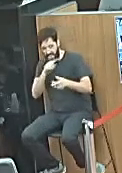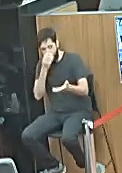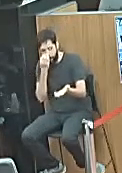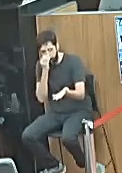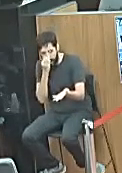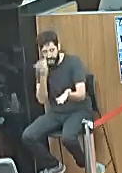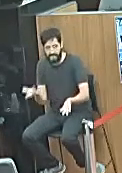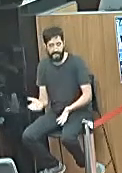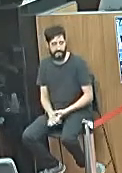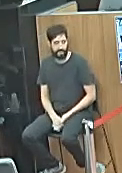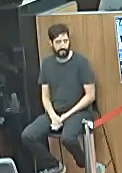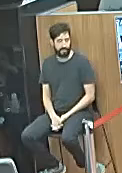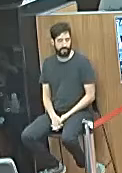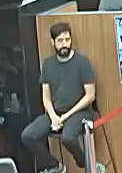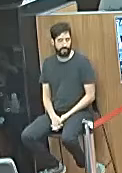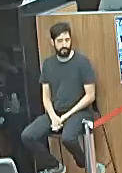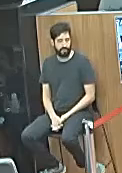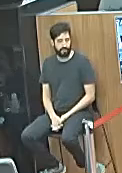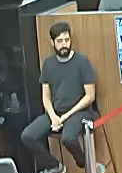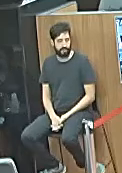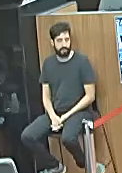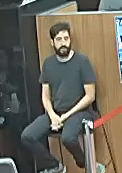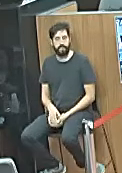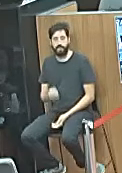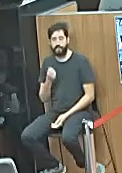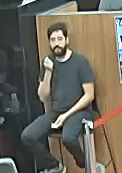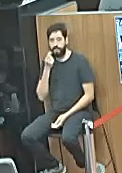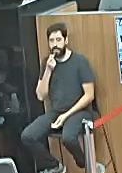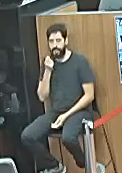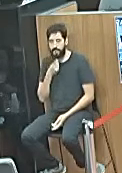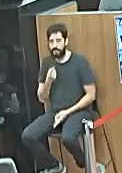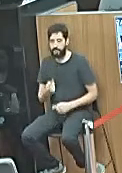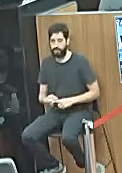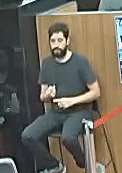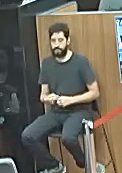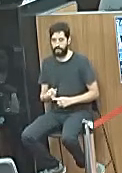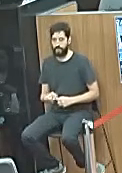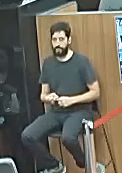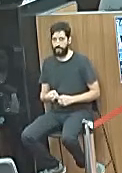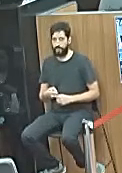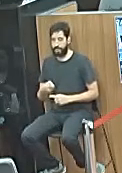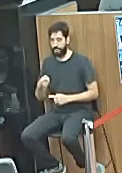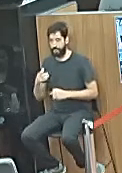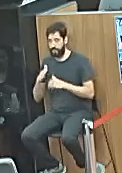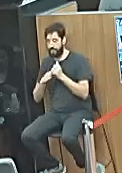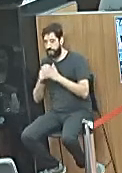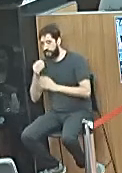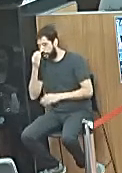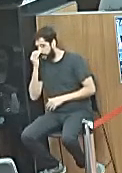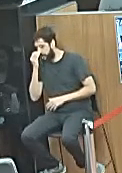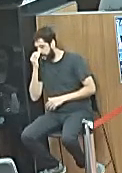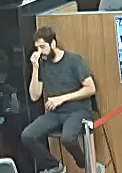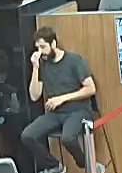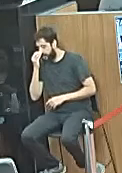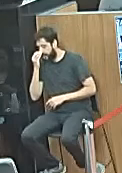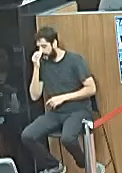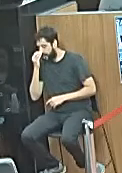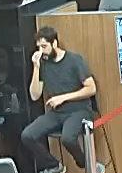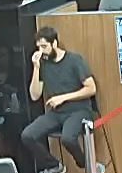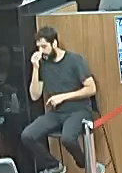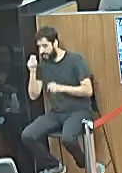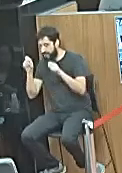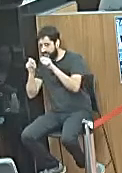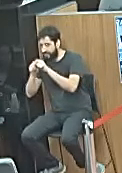né é engraçado porque o palhaço ele nos faz sorrir ele nos faz